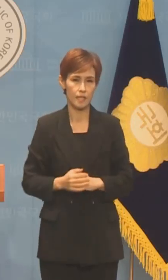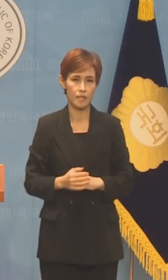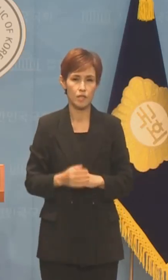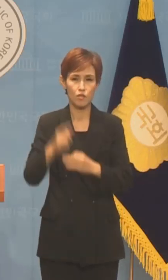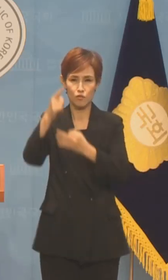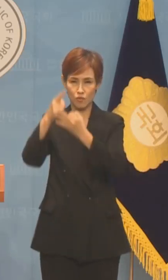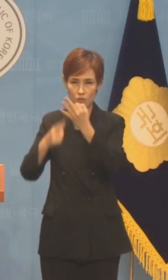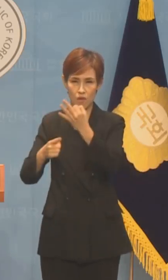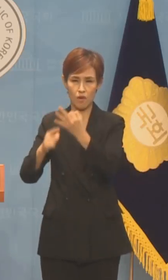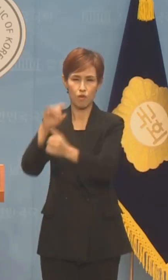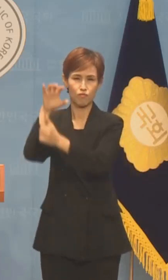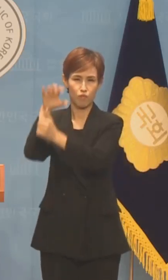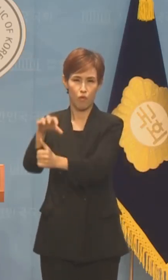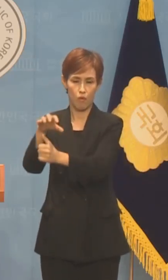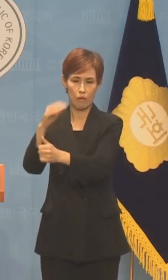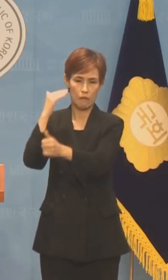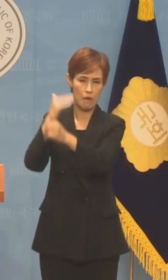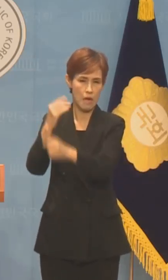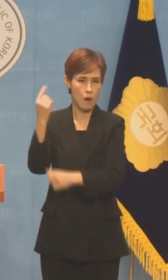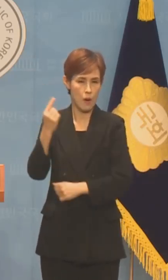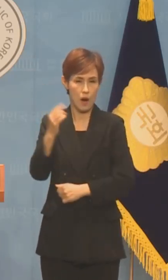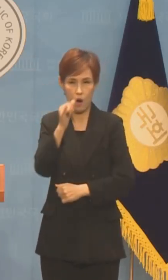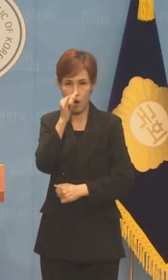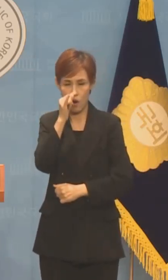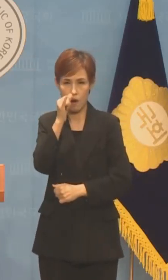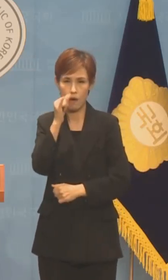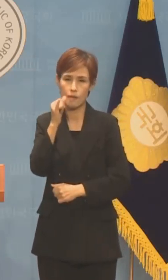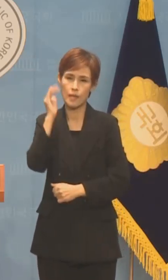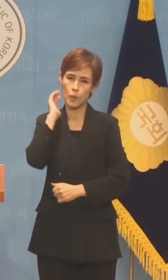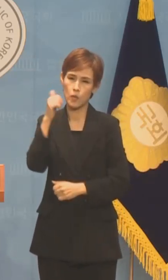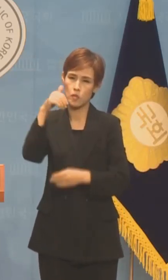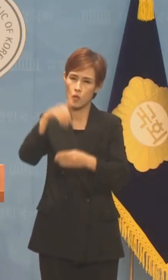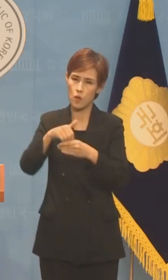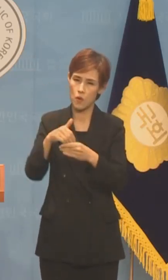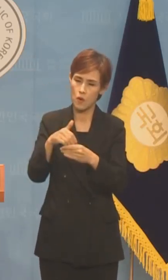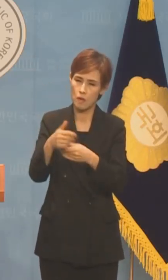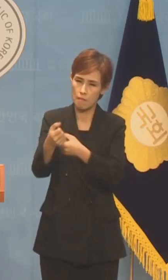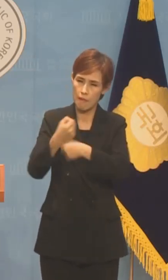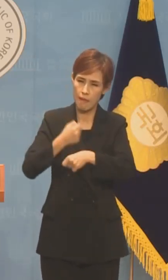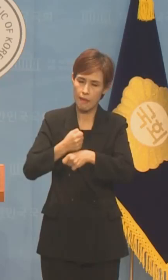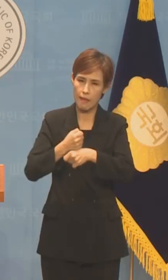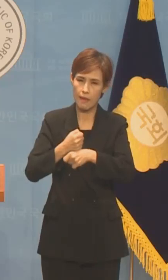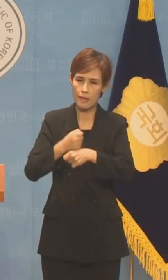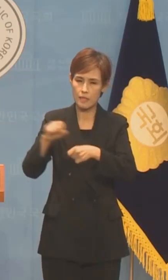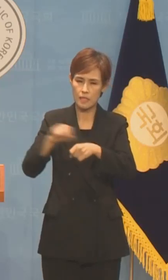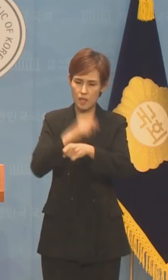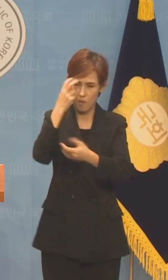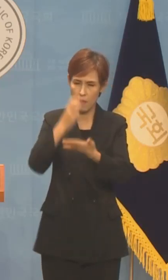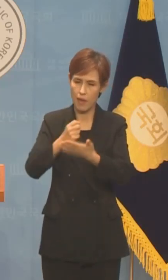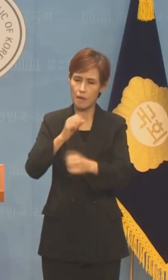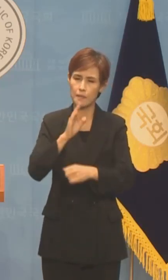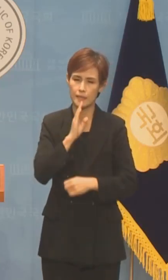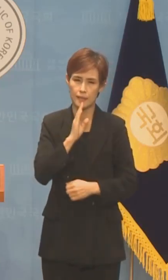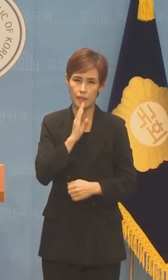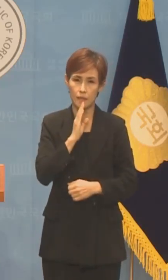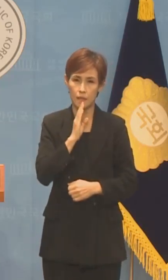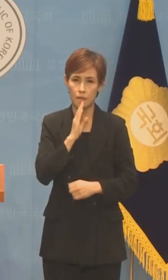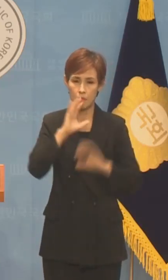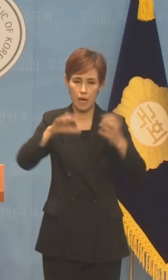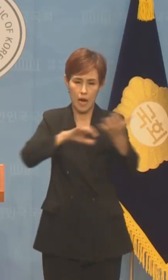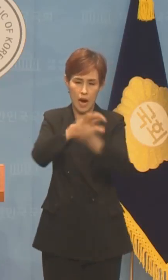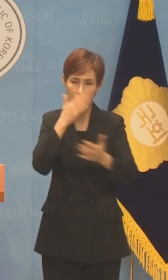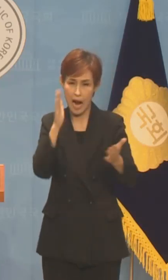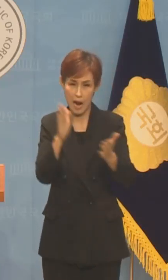윤석열의 구속과 파면이 임박했으니 조기 대선까지 염두에 두면 특검을 피할 수는 없고 내란